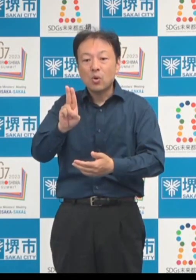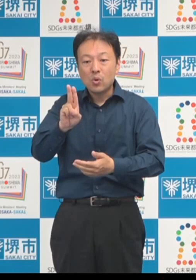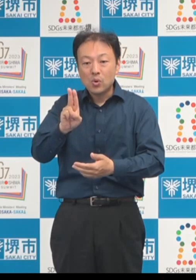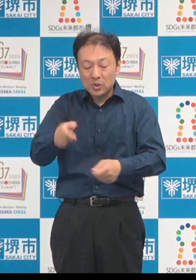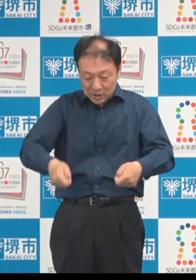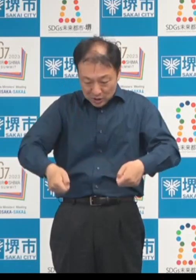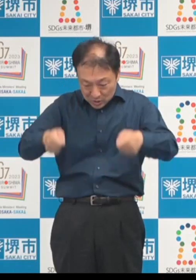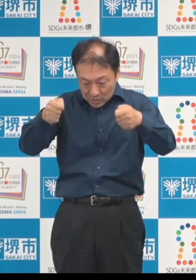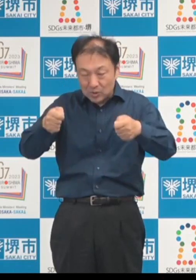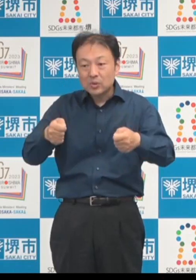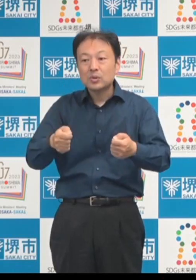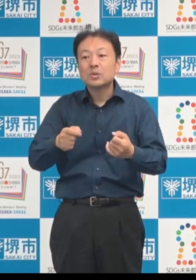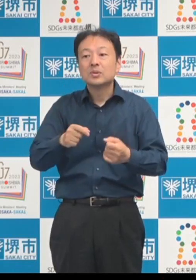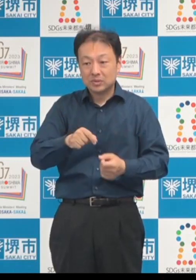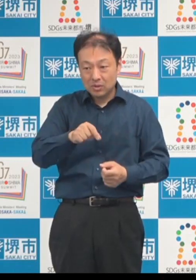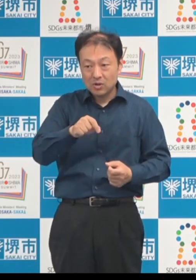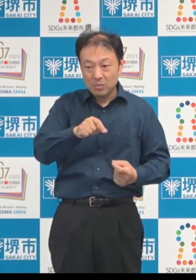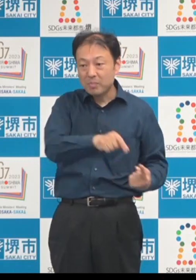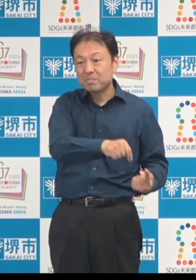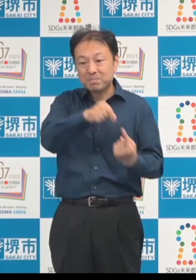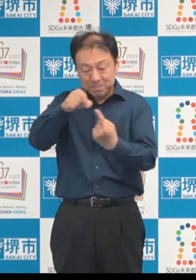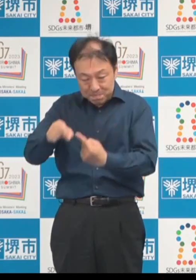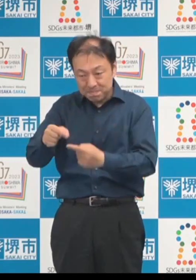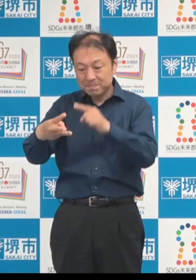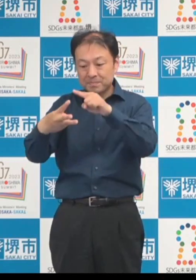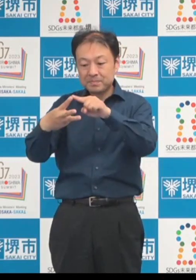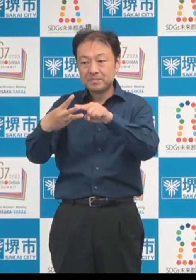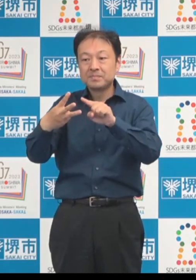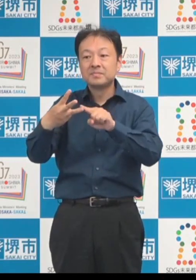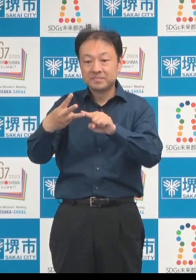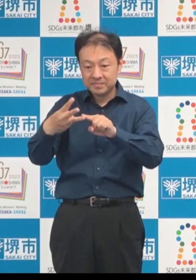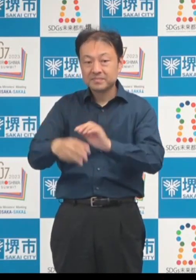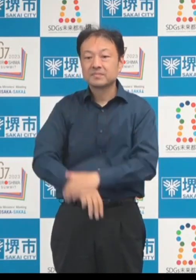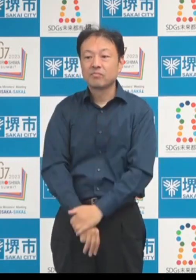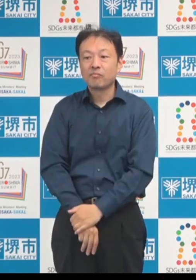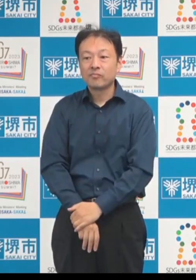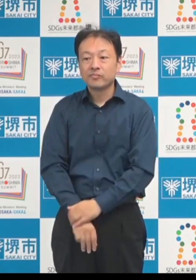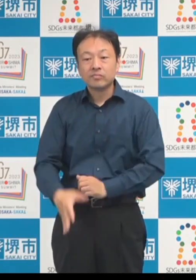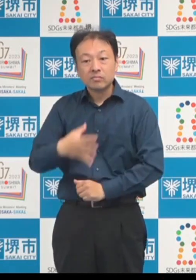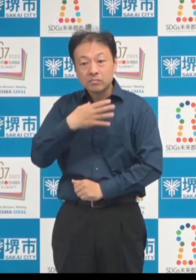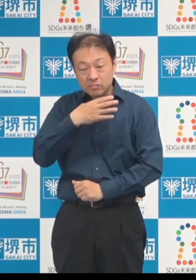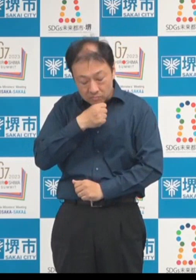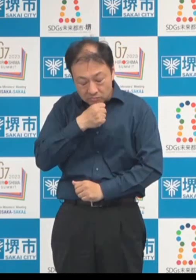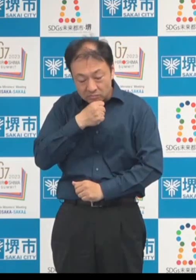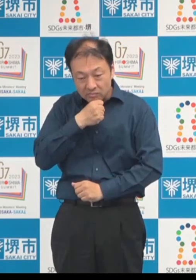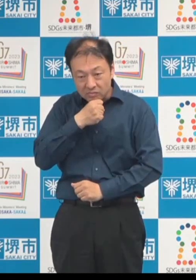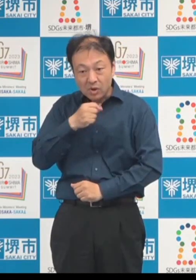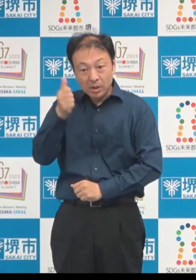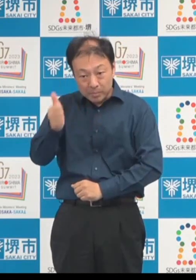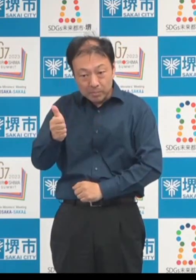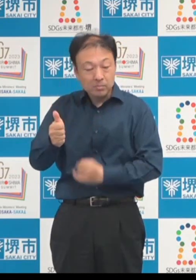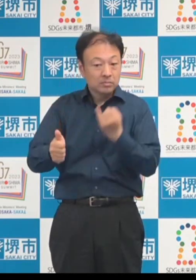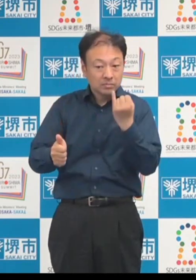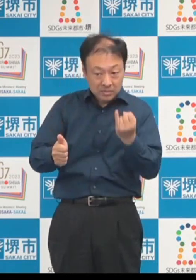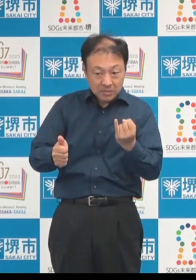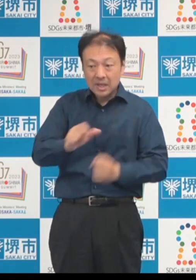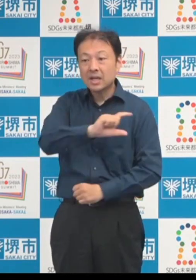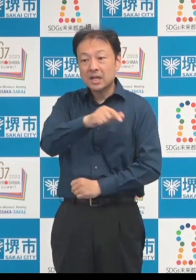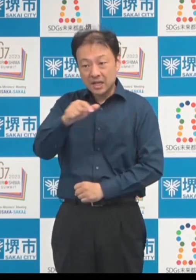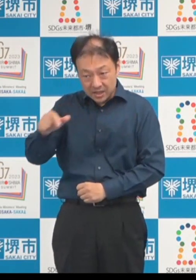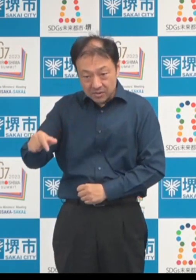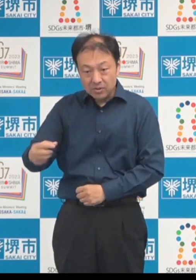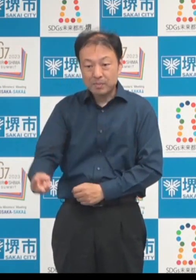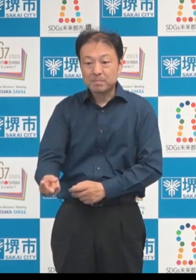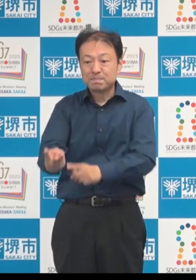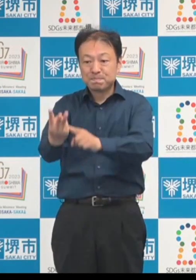スタッフとして配置することになっております。まあ、年齢層、性別、いろんなこう方をですね、配置することによ